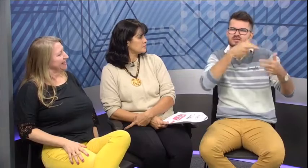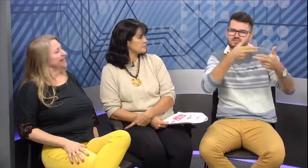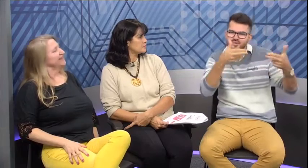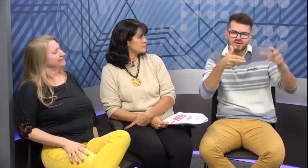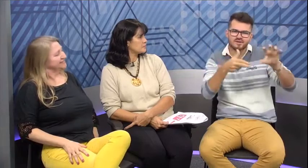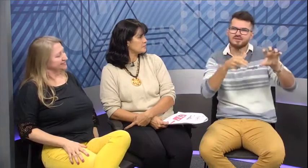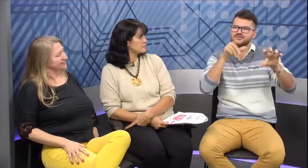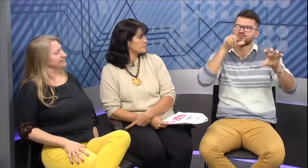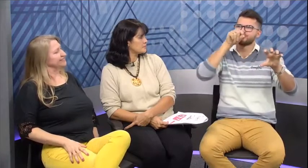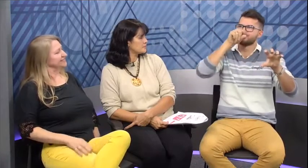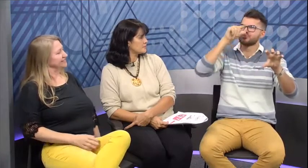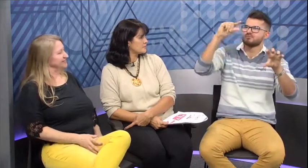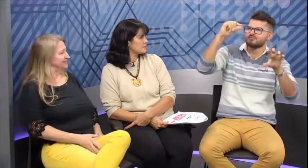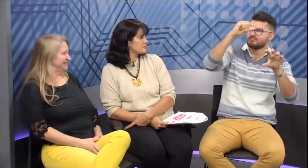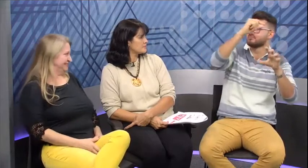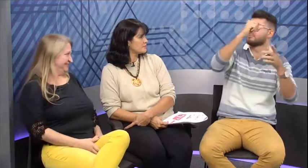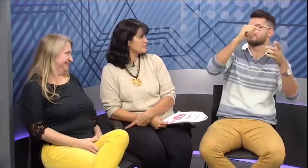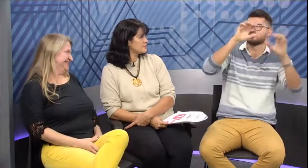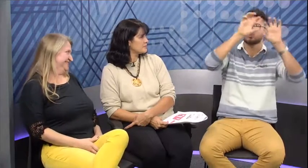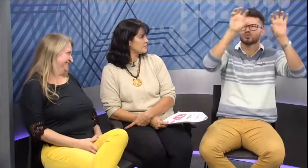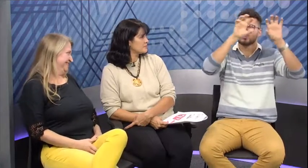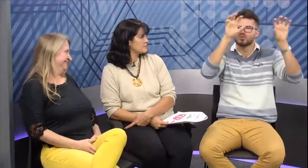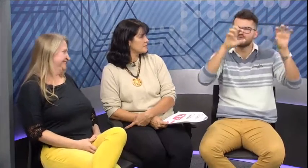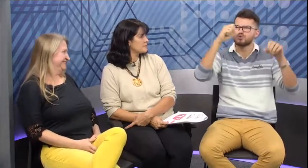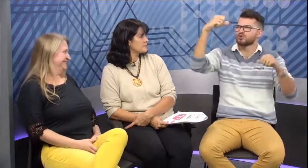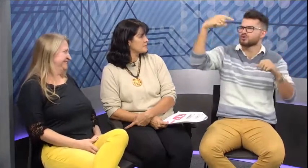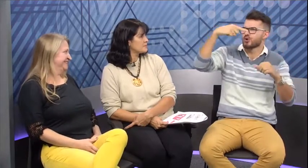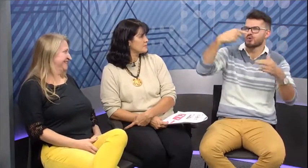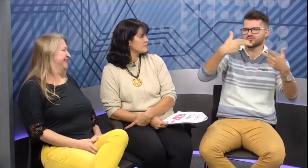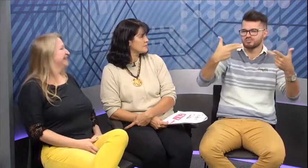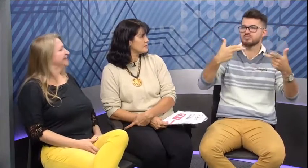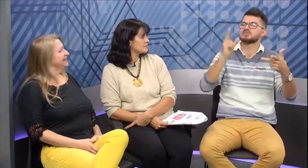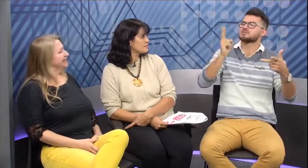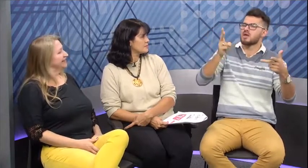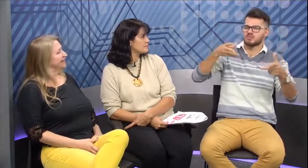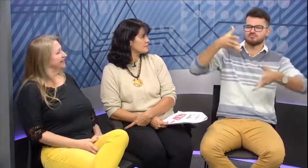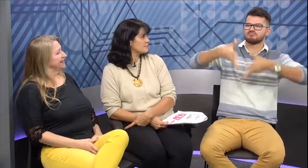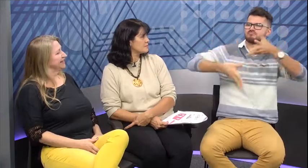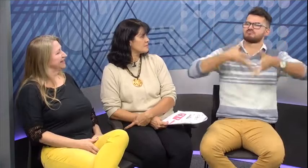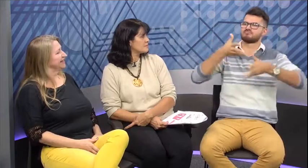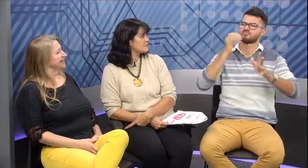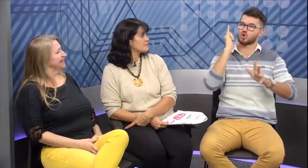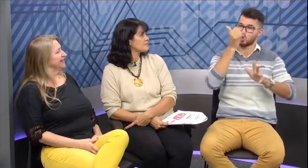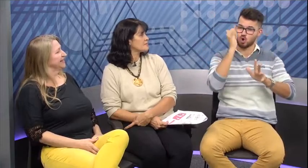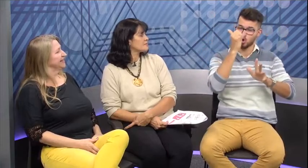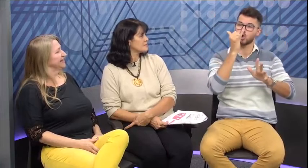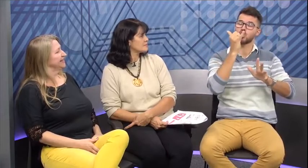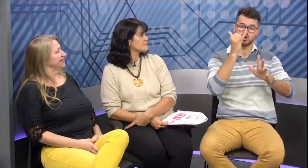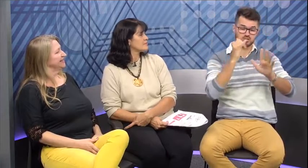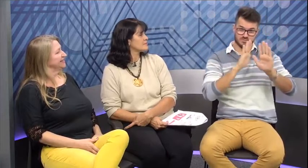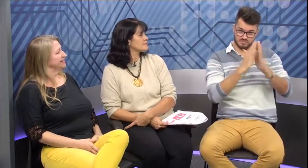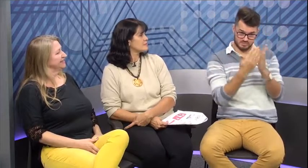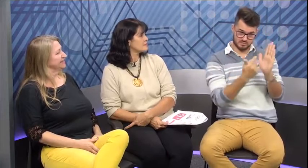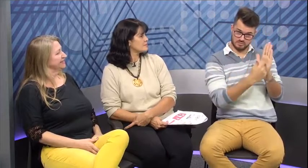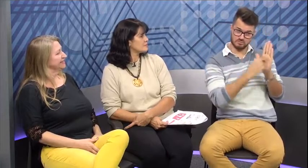imagens, né, se tinham animais, fazendo a representação dos sinais, né? Aí depois contavam